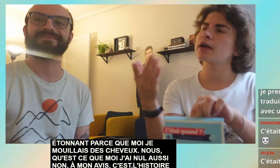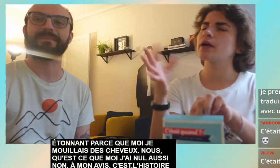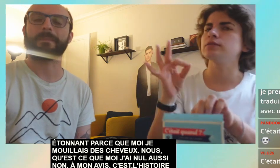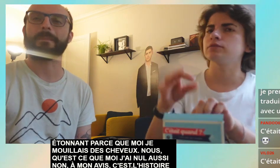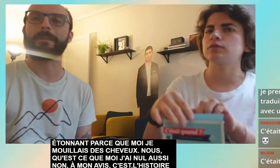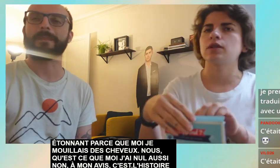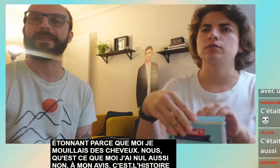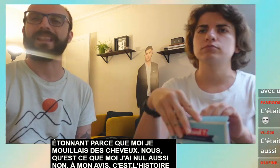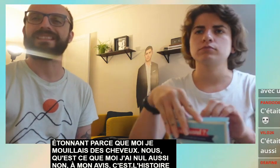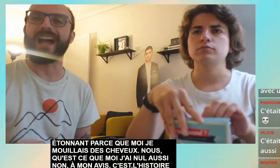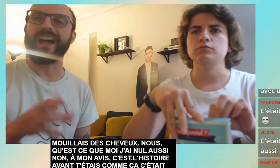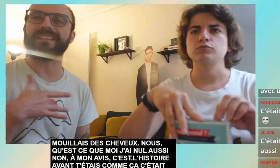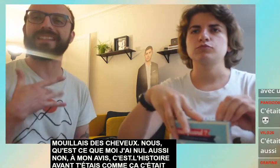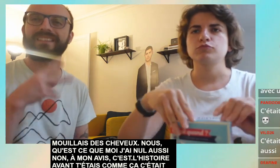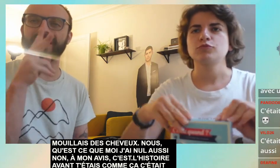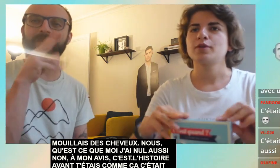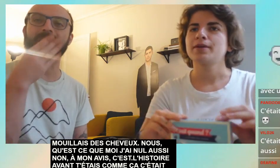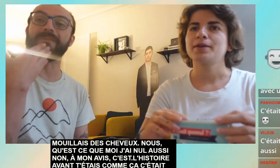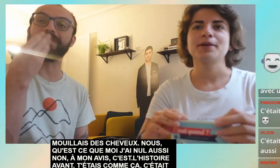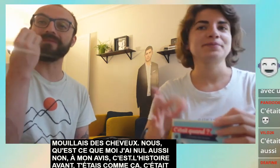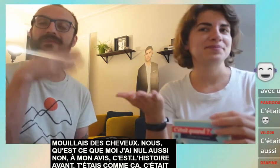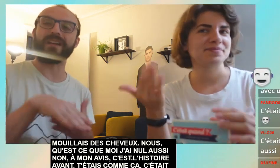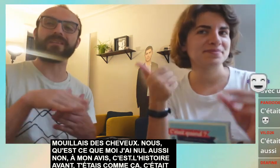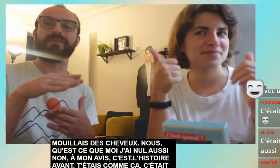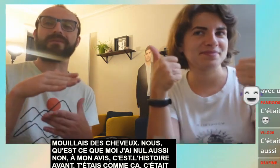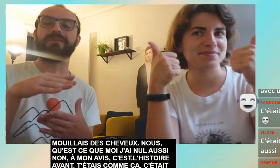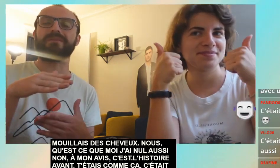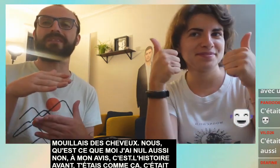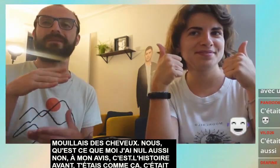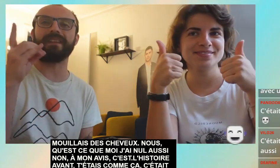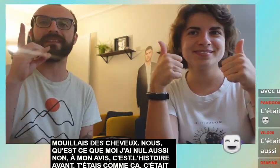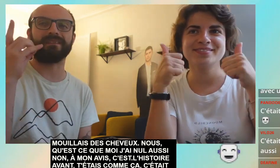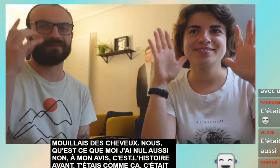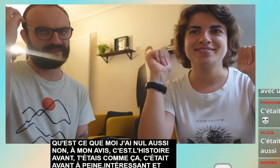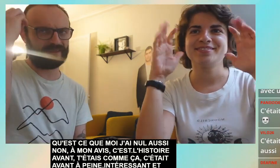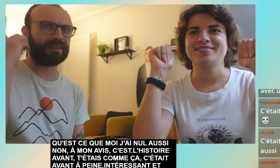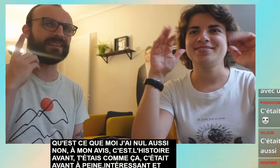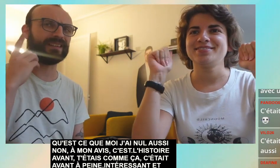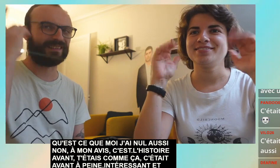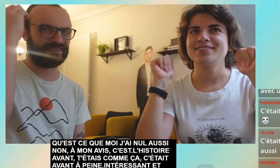après. Intéressant et marrant. Bonsoir, du coup, Delphine. Delphine.